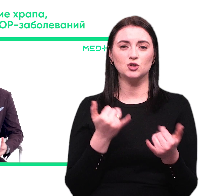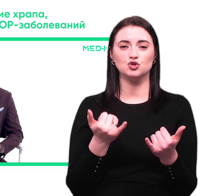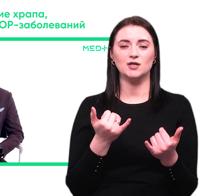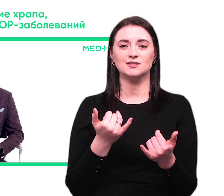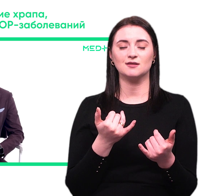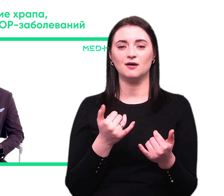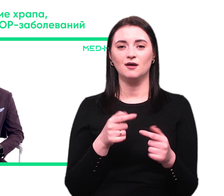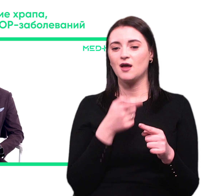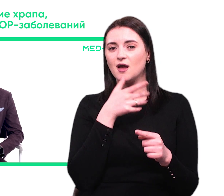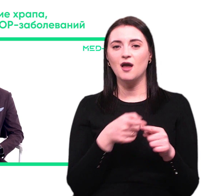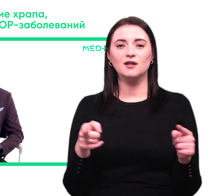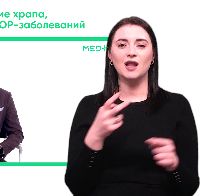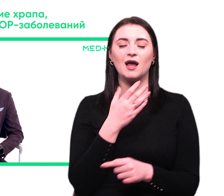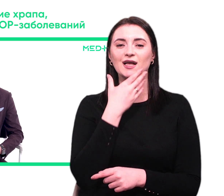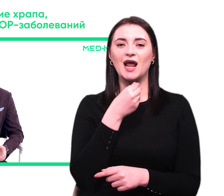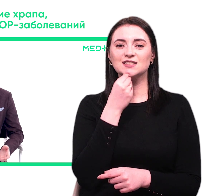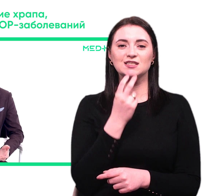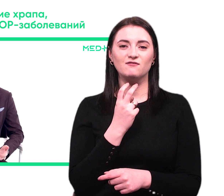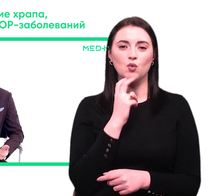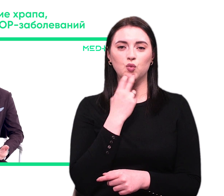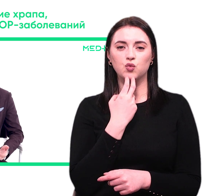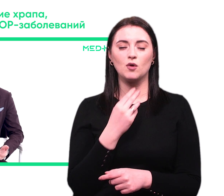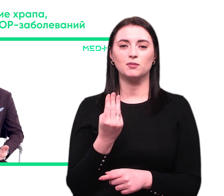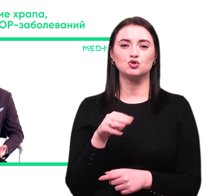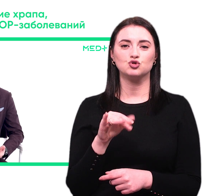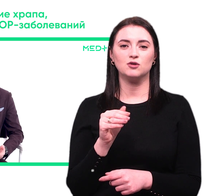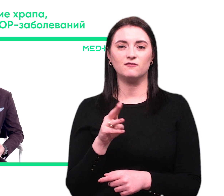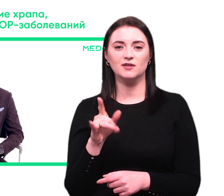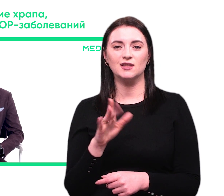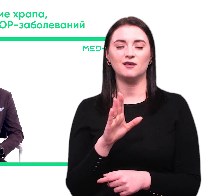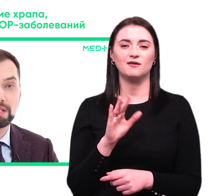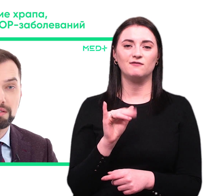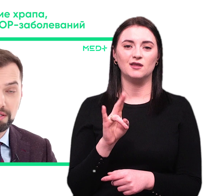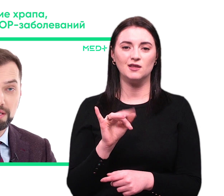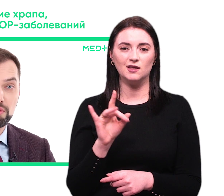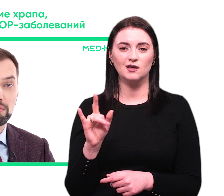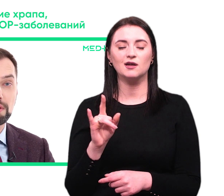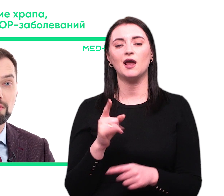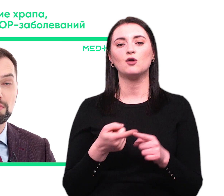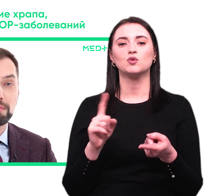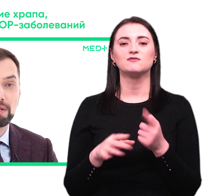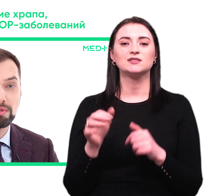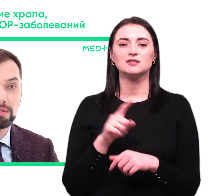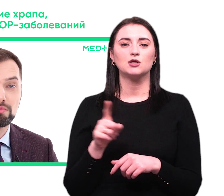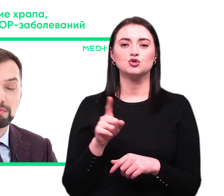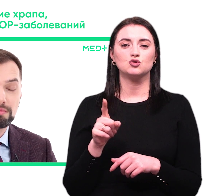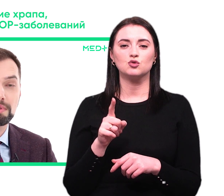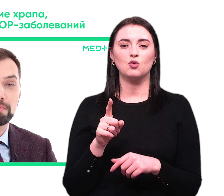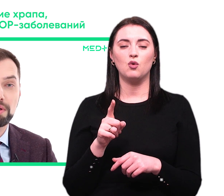эра красивой улыбки, это и штифты, это и виниры и так далее. Связано это с тем, что верхнечелюстные